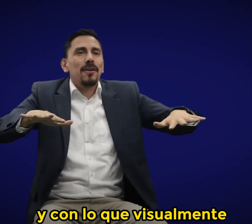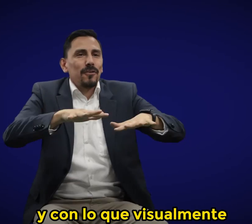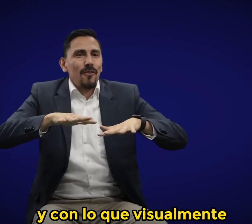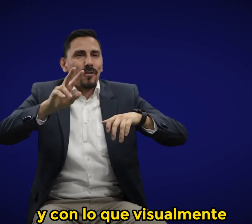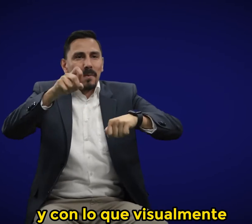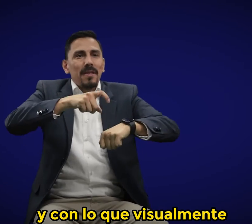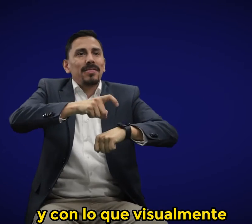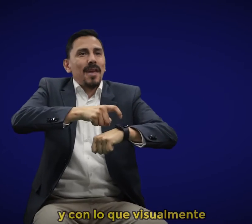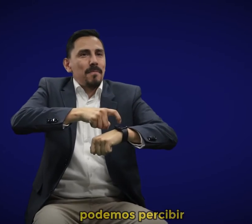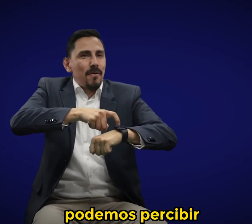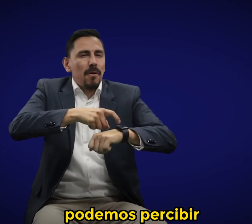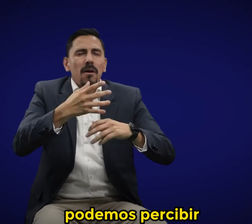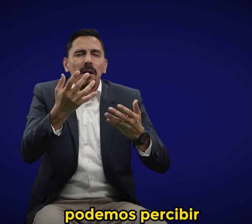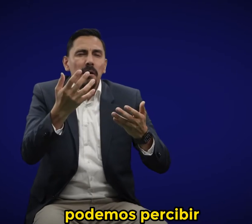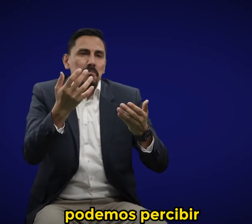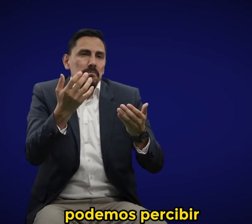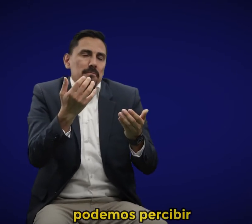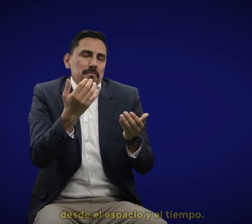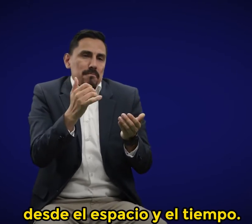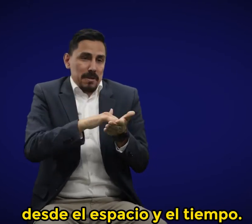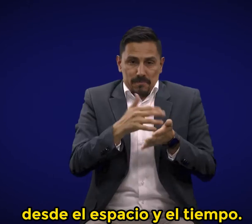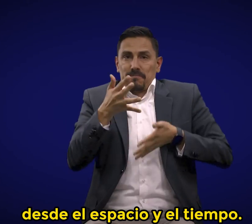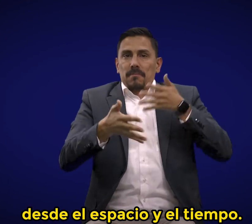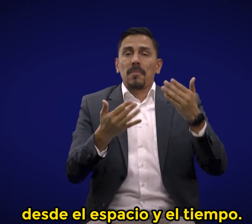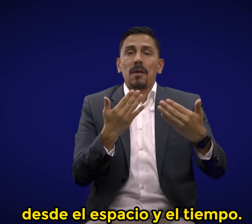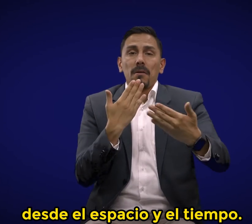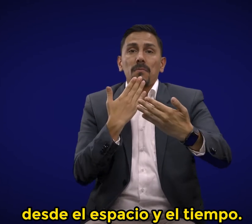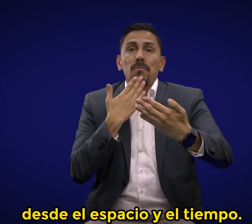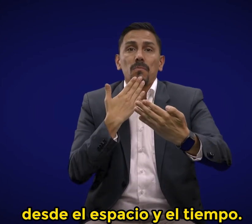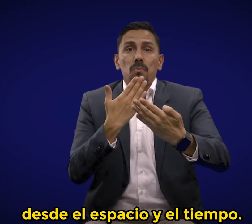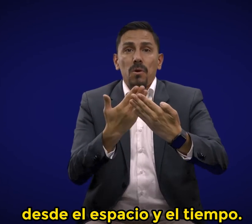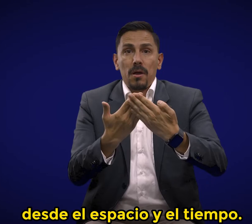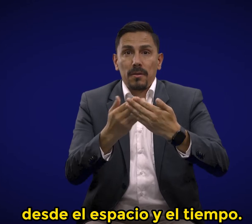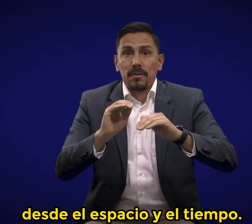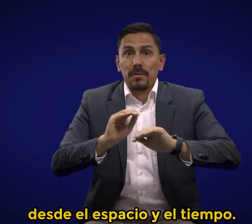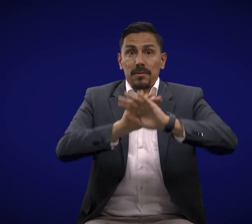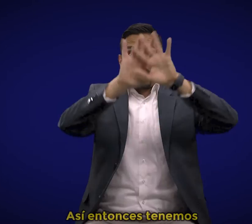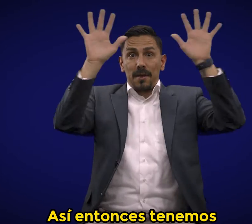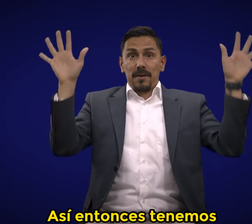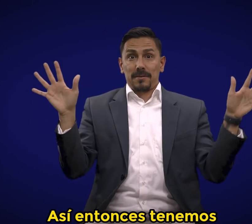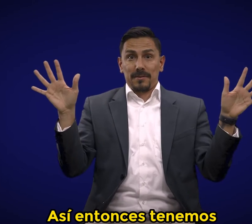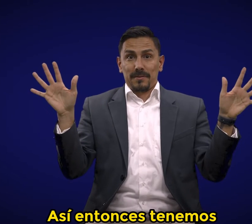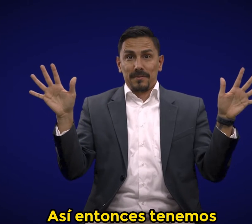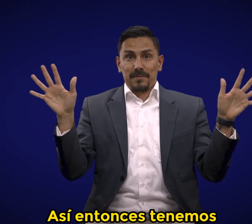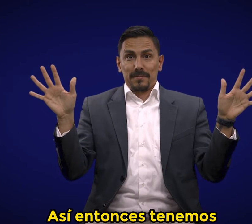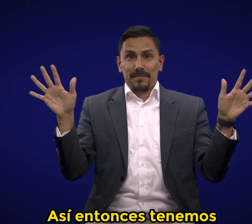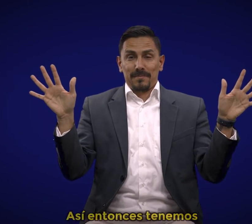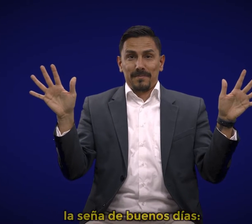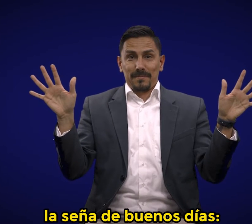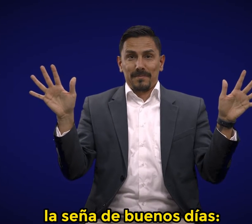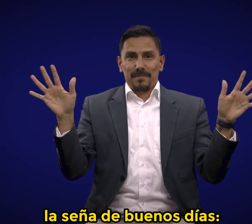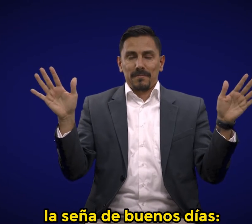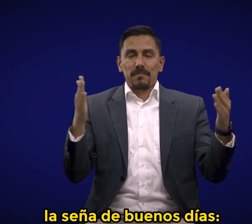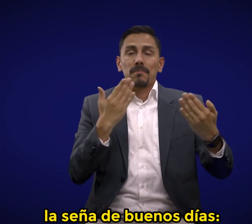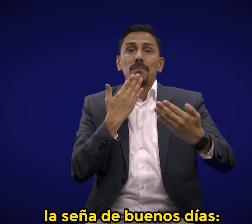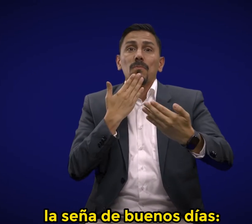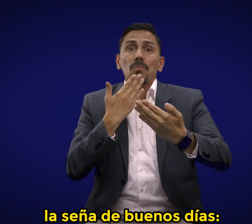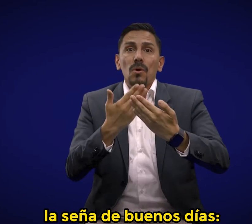visualmente podemos percibir desde el espacio y el tiempo. Así entonces tenemos la seña de buenos días.